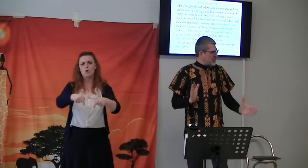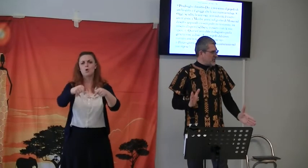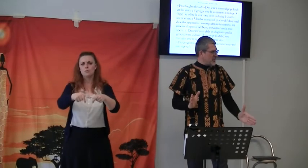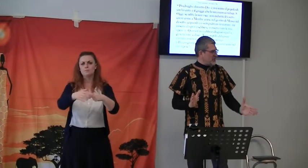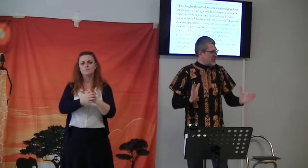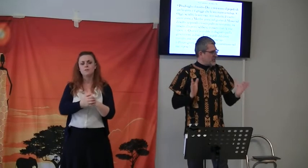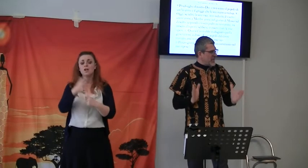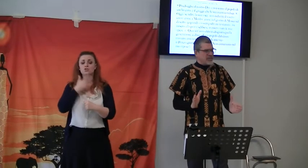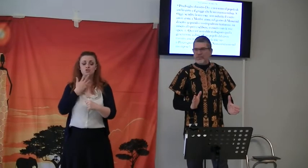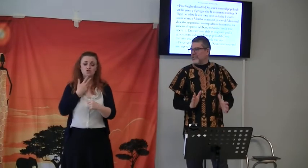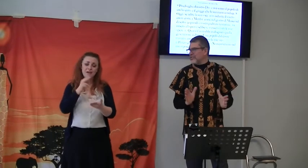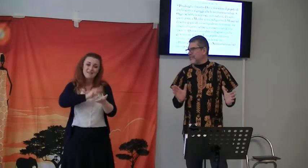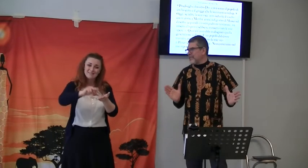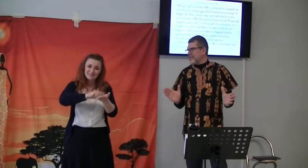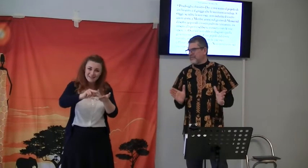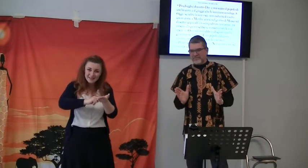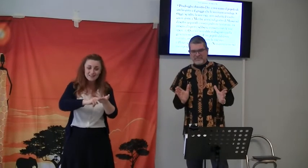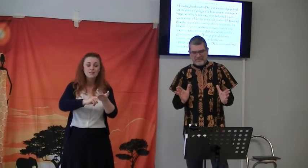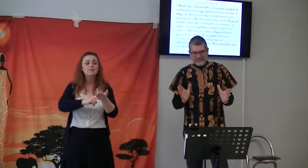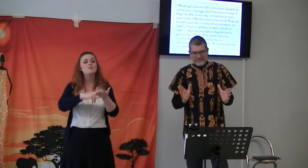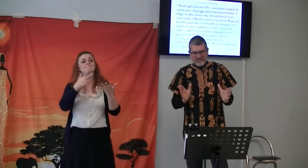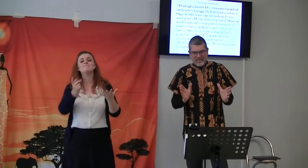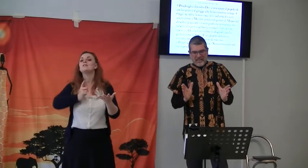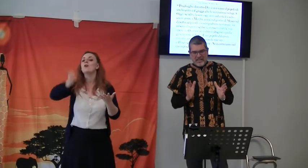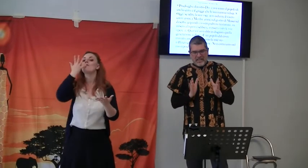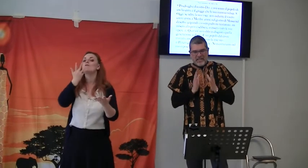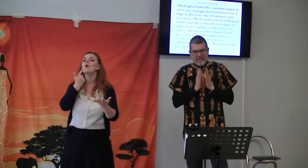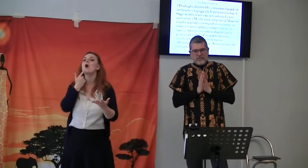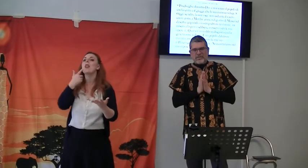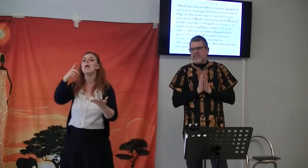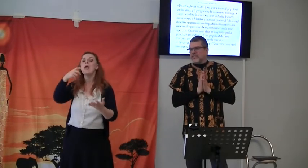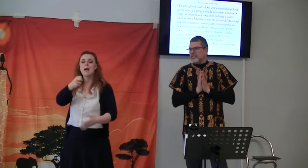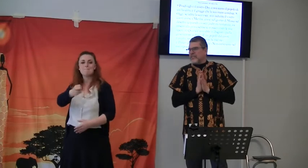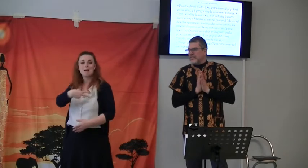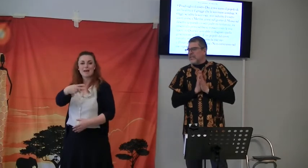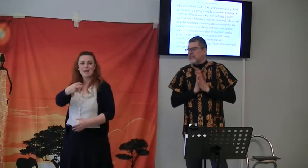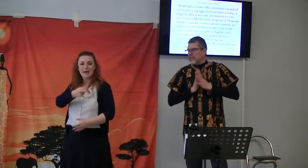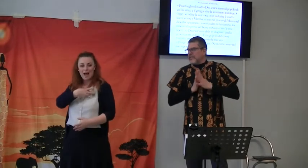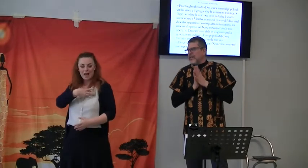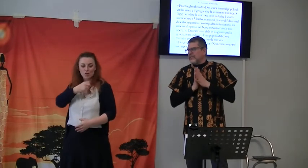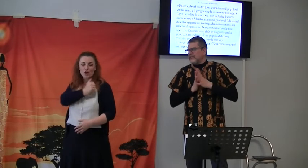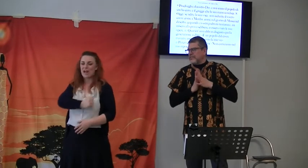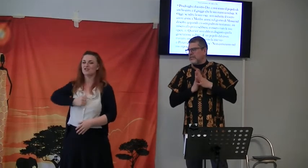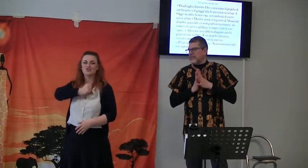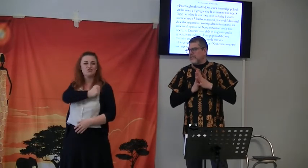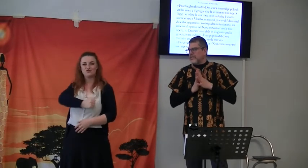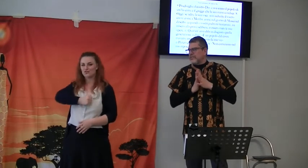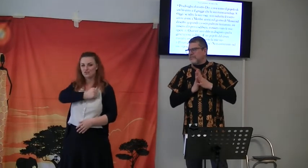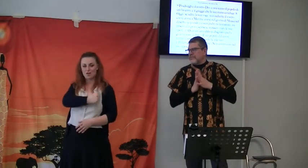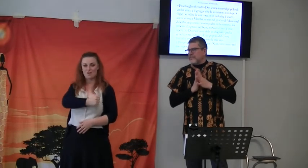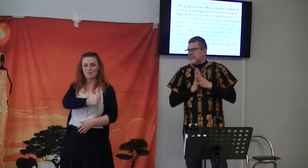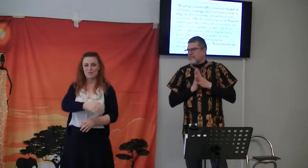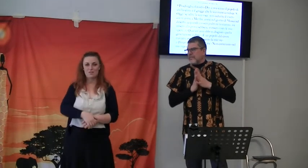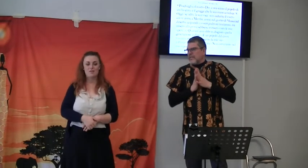fedele e giusto da perdonarci in ogni nostro peccato. E Lui sia glorificato nelle nostre vite.